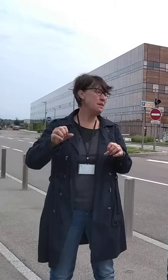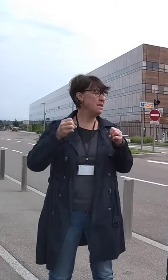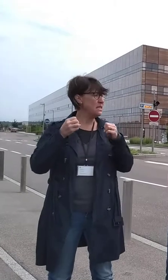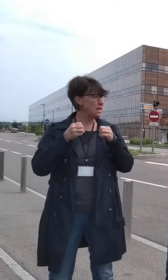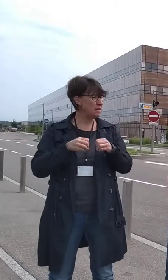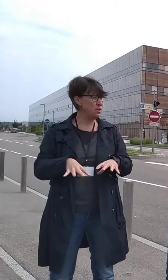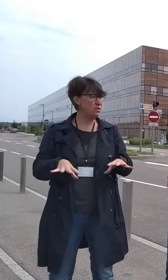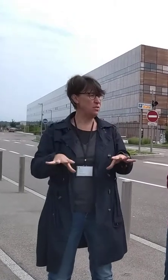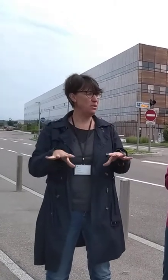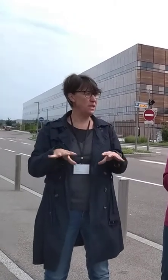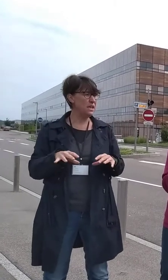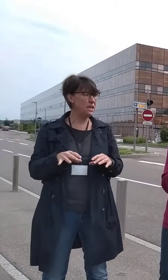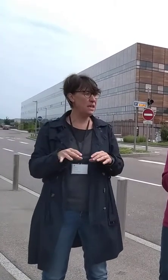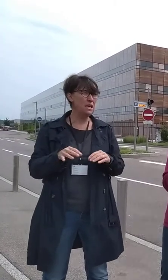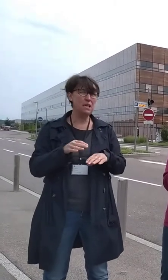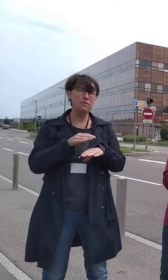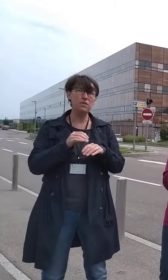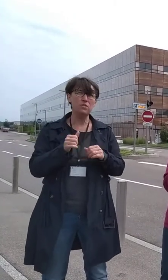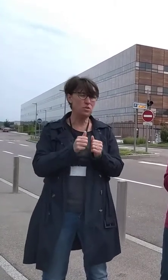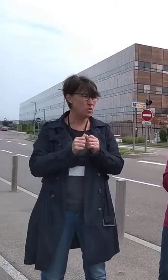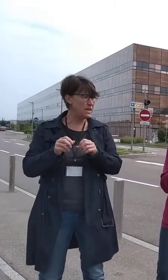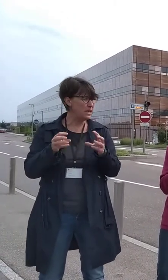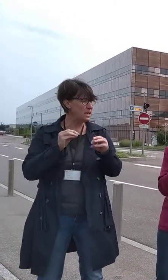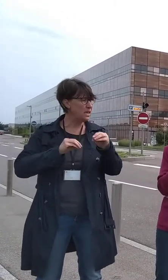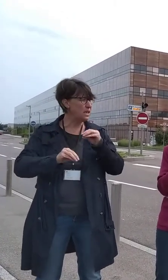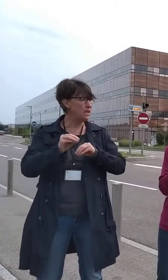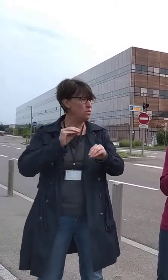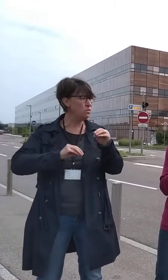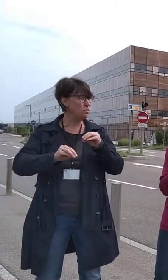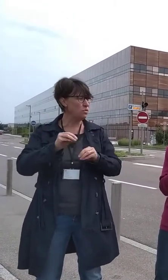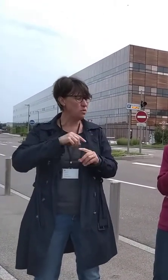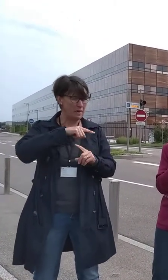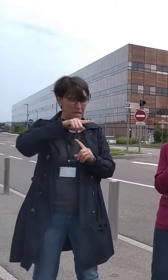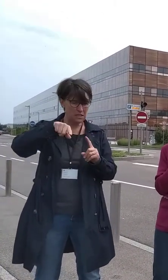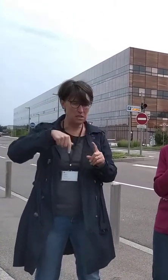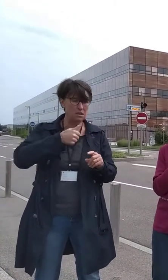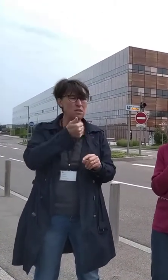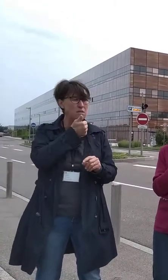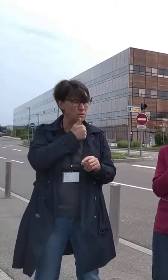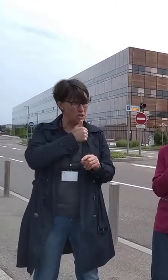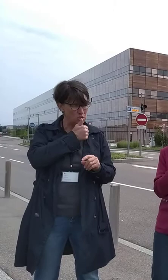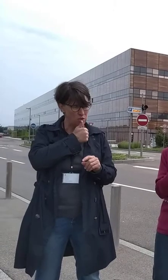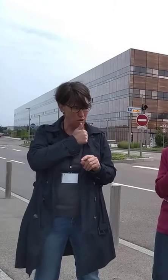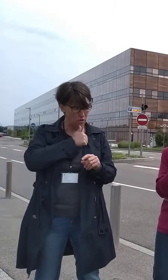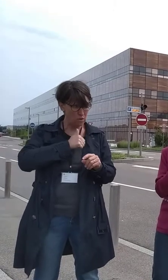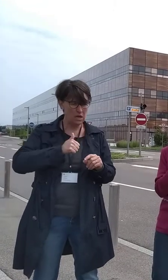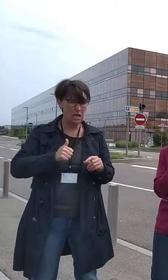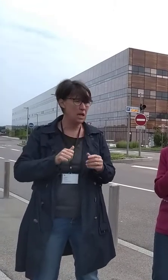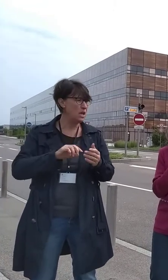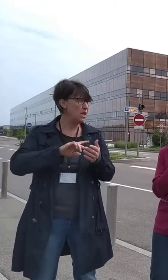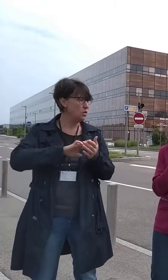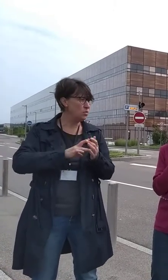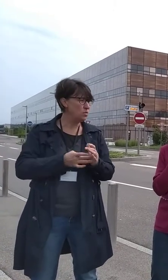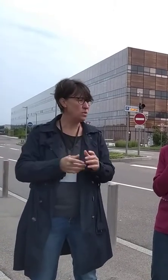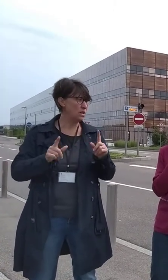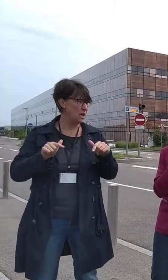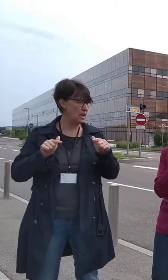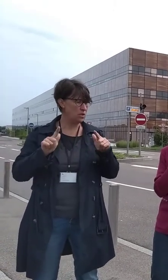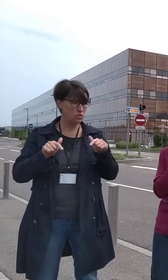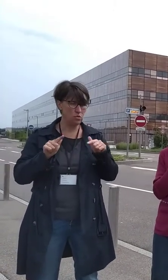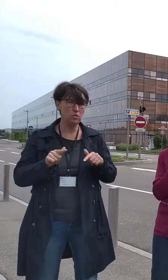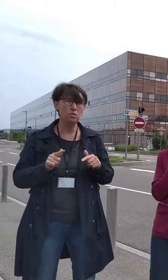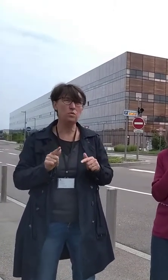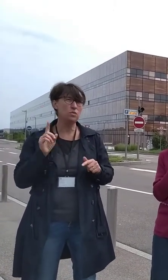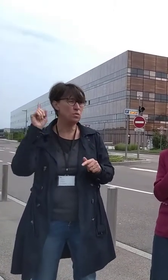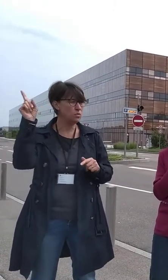mais jamais abandonné, ils vont nous soigner autour du patient, tout le monde est là à toute heure